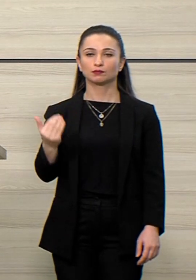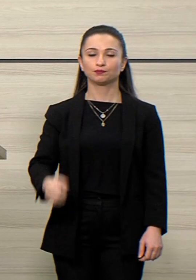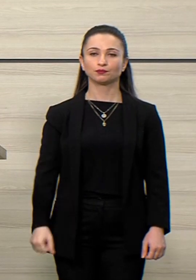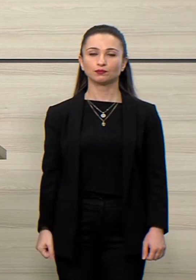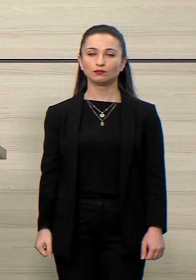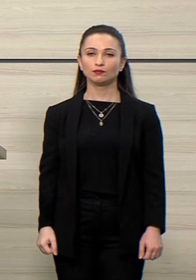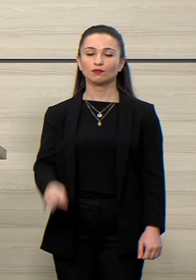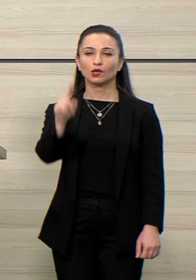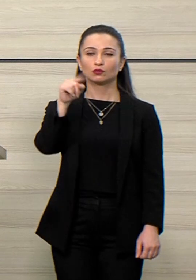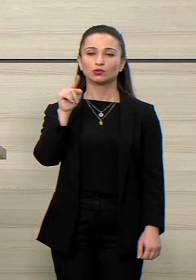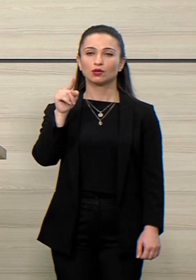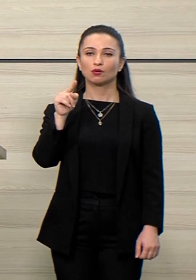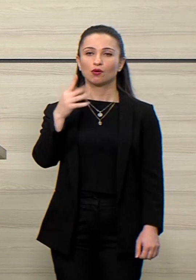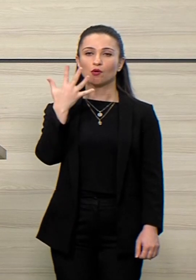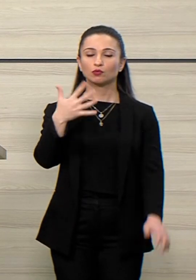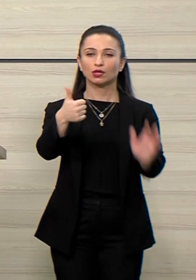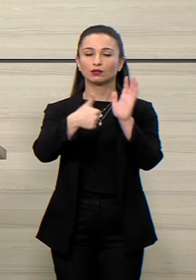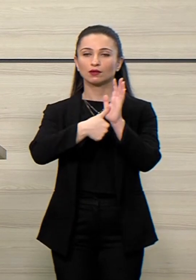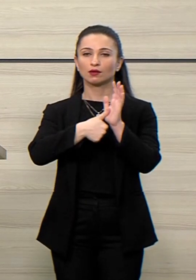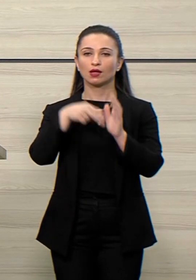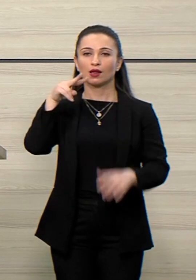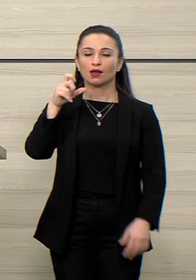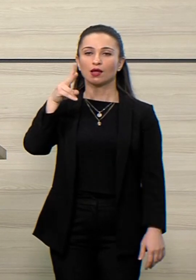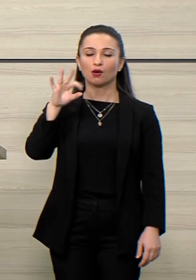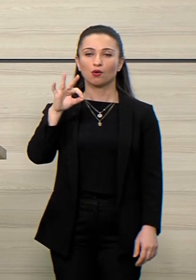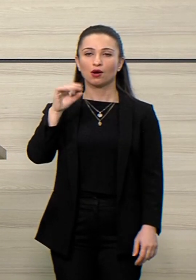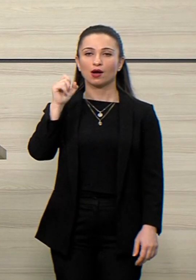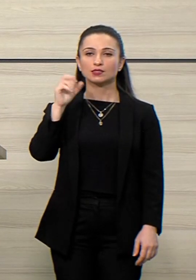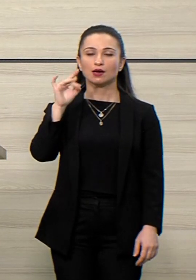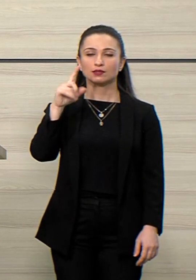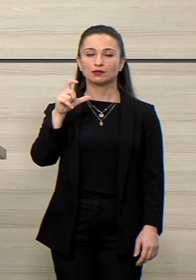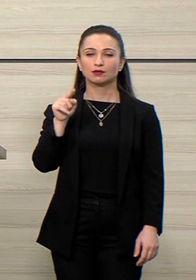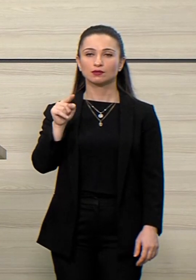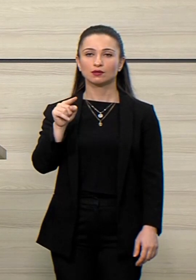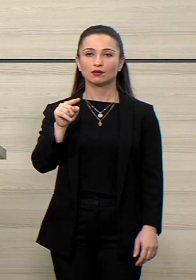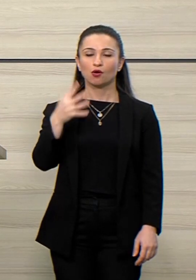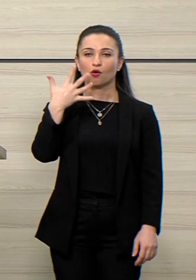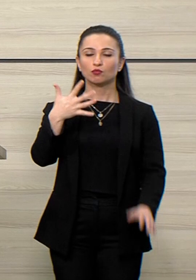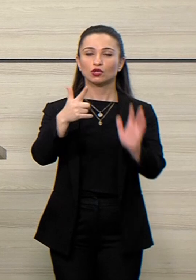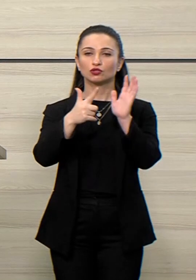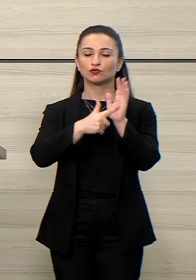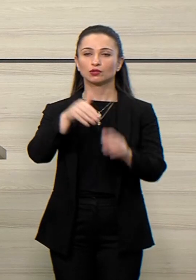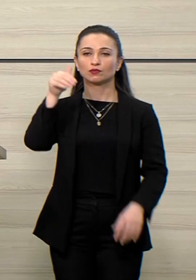0.25%. ნომერი 46 ლელო მამუკა ხაზარაძე